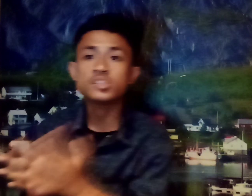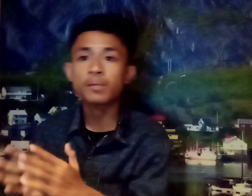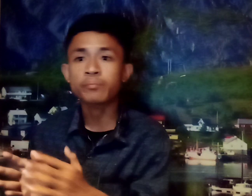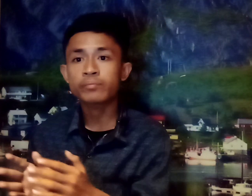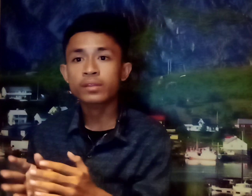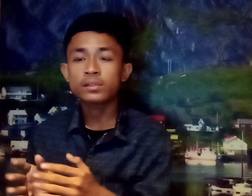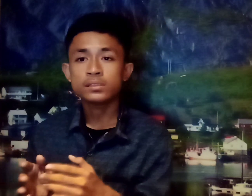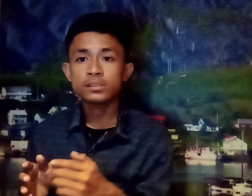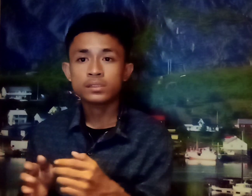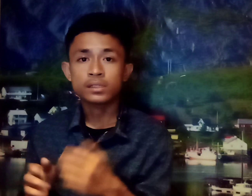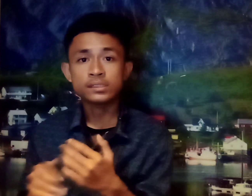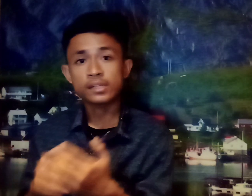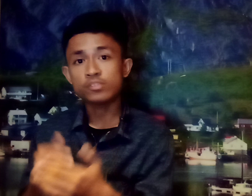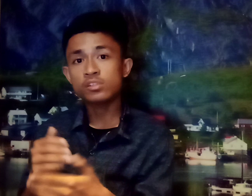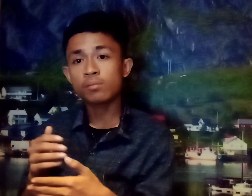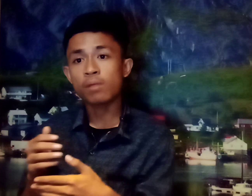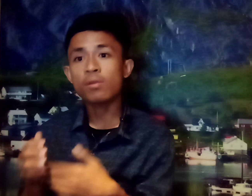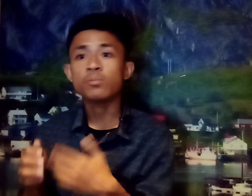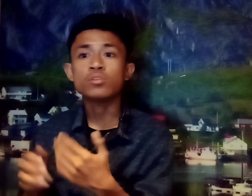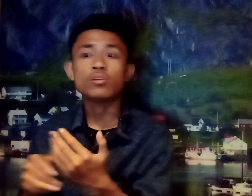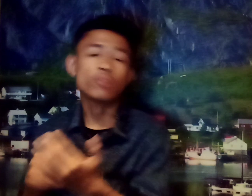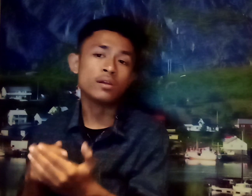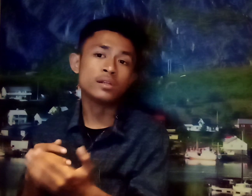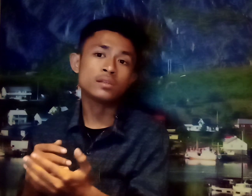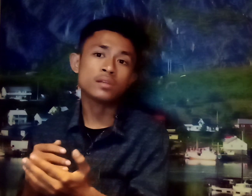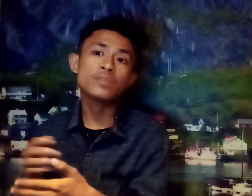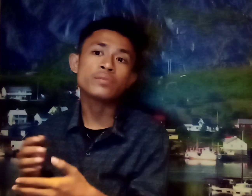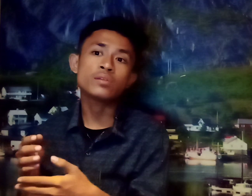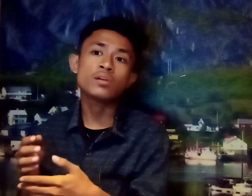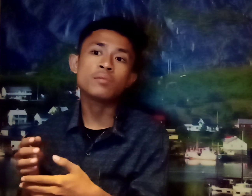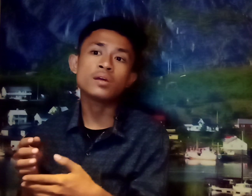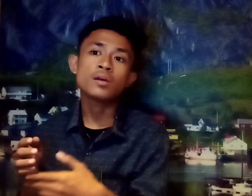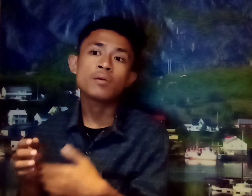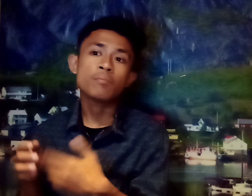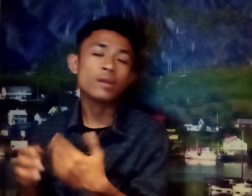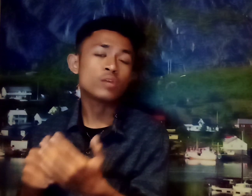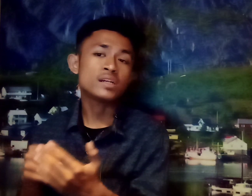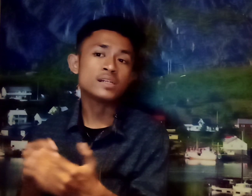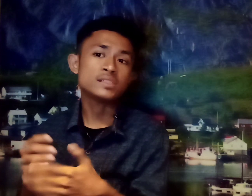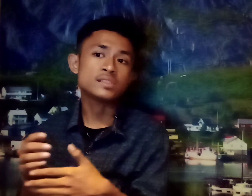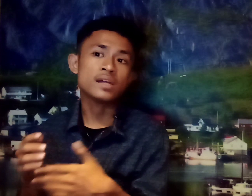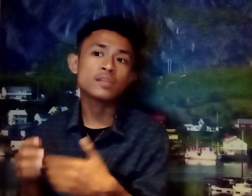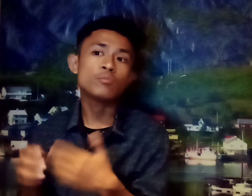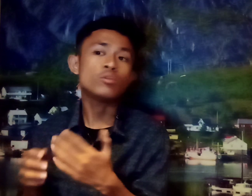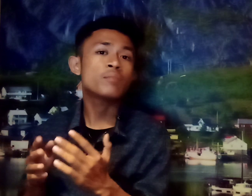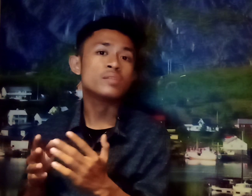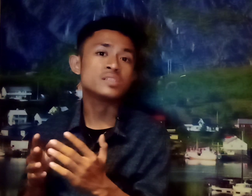konsep. Yang selanjutnya bahwa metode kualitatif itu lebih melakukan analisis data menggunakan